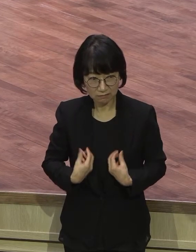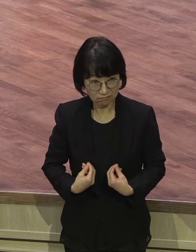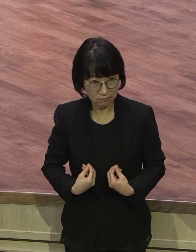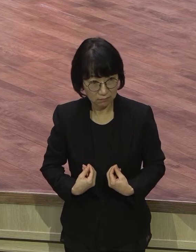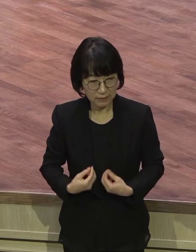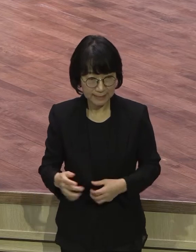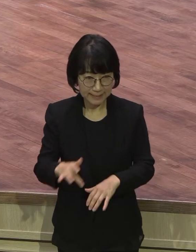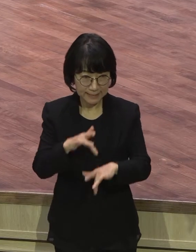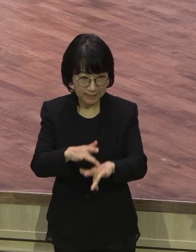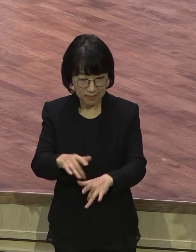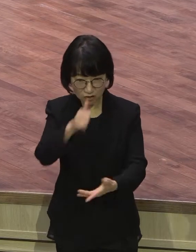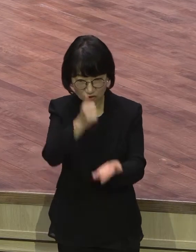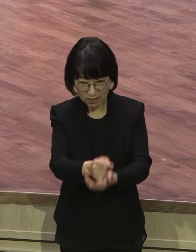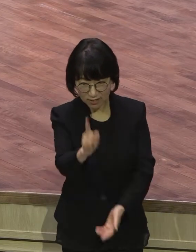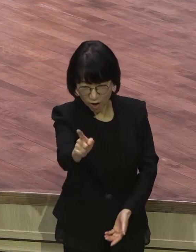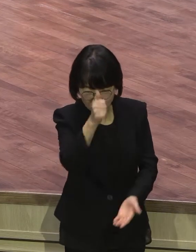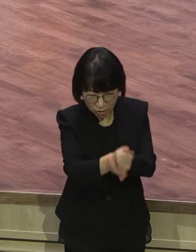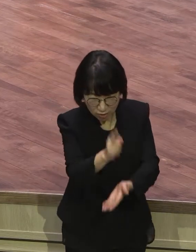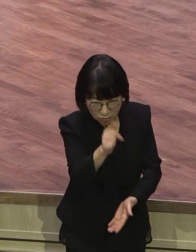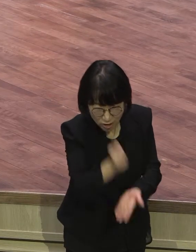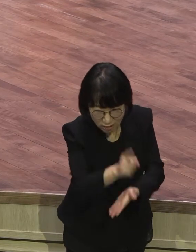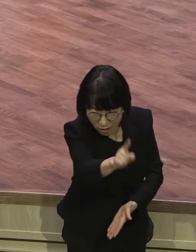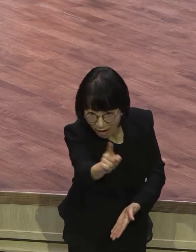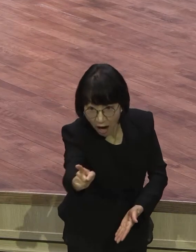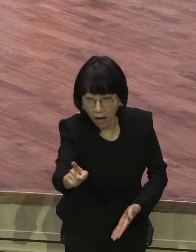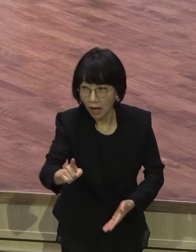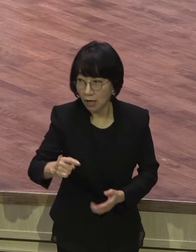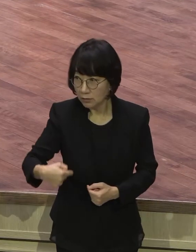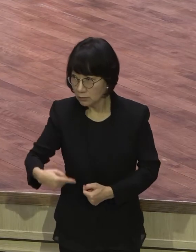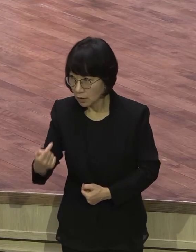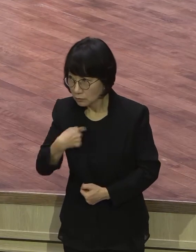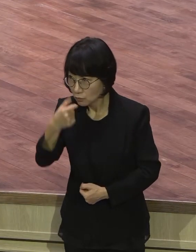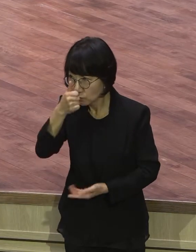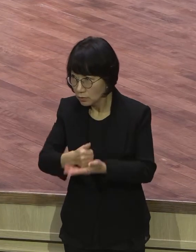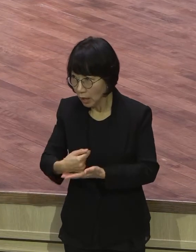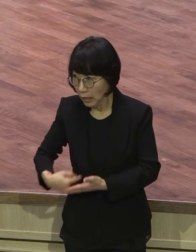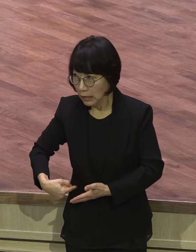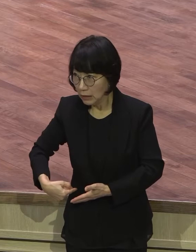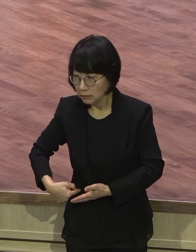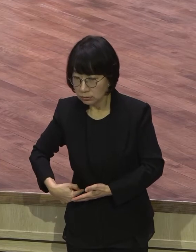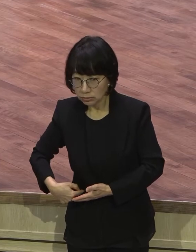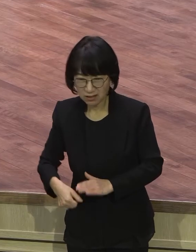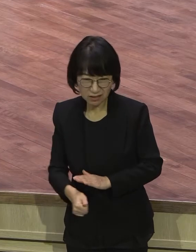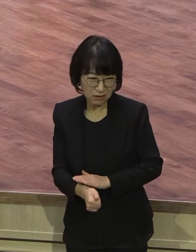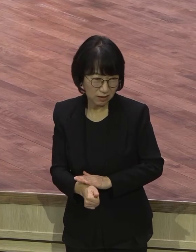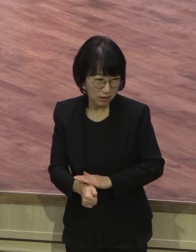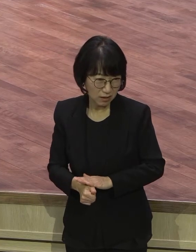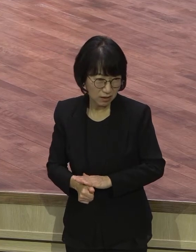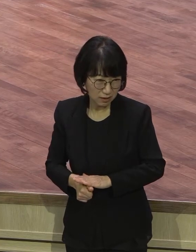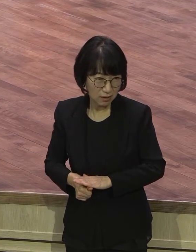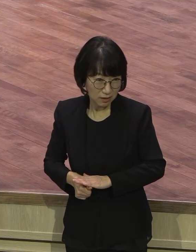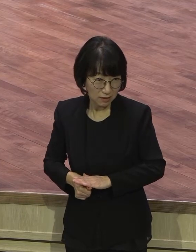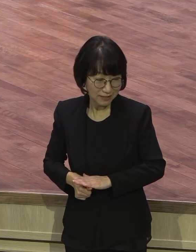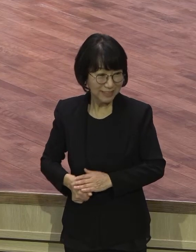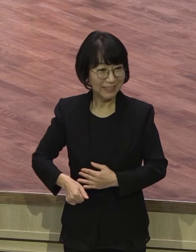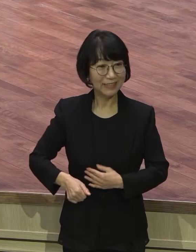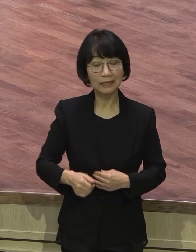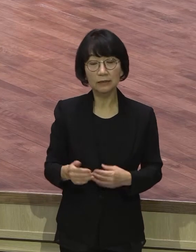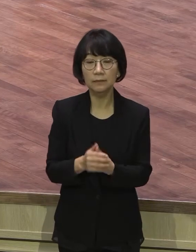정죄의식, 이 무서운 겁니다. 사단이 가지고 노는 무기가 이거예요. 정죄의식. 그래서요, 복음을